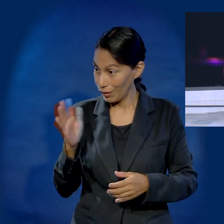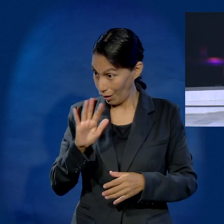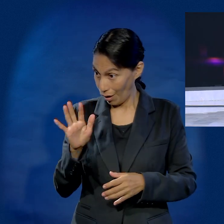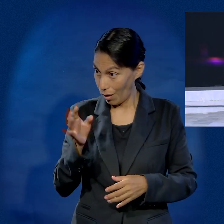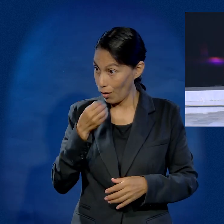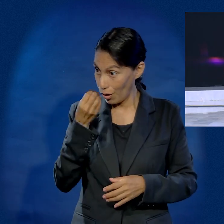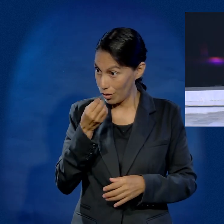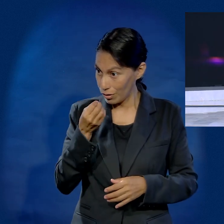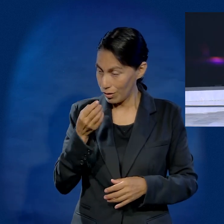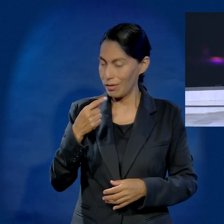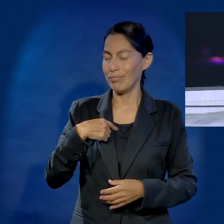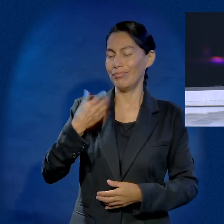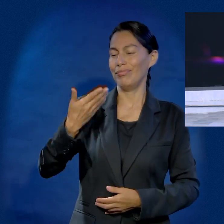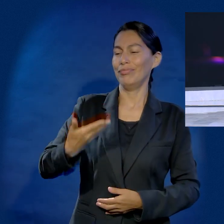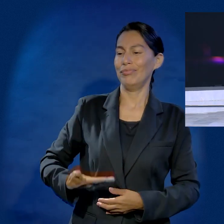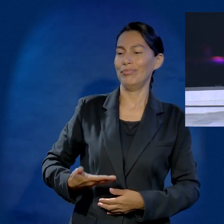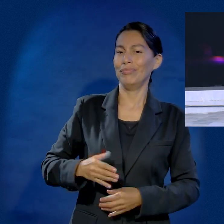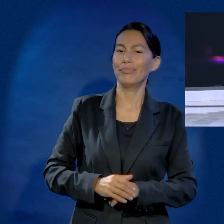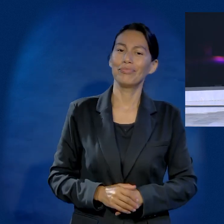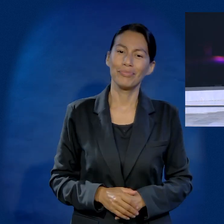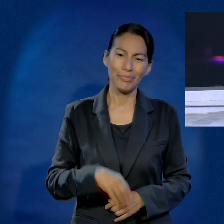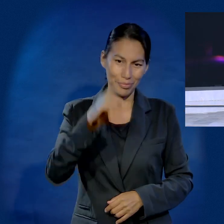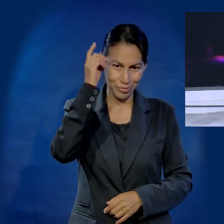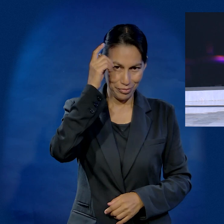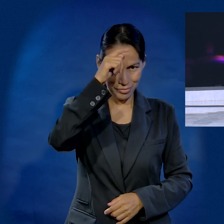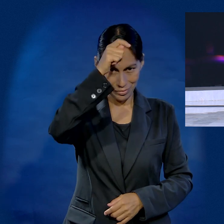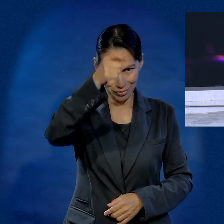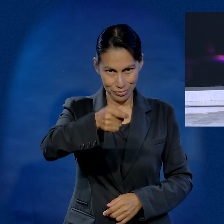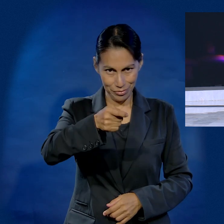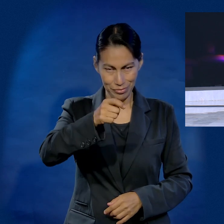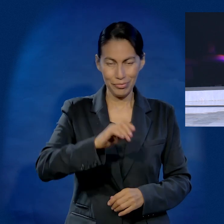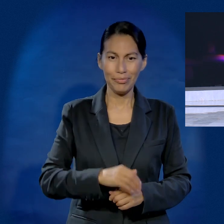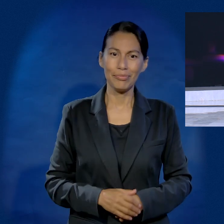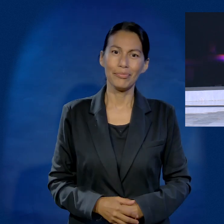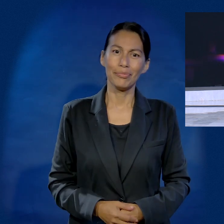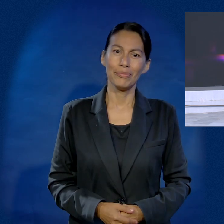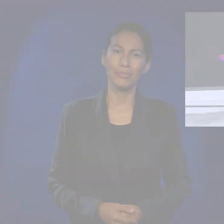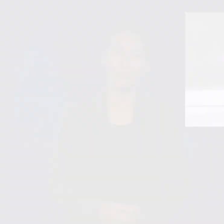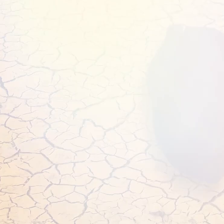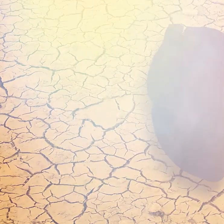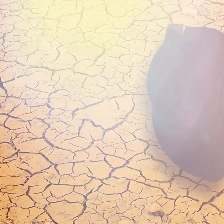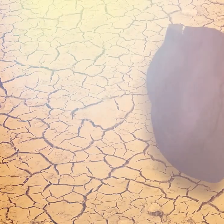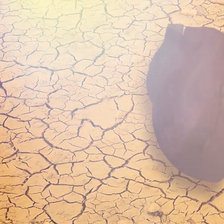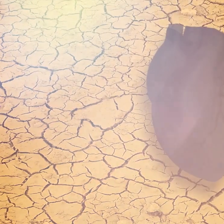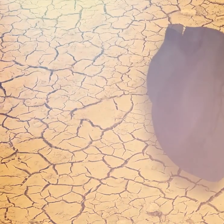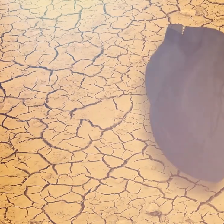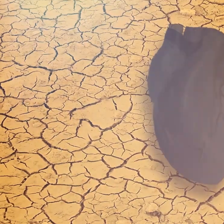ya oraste, ahora aquí estoy yo. Amén. Dios les bendiga.